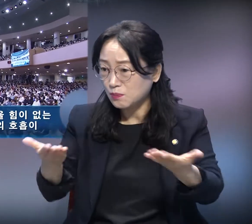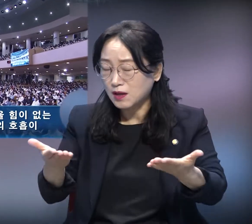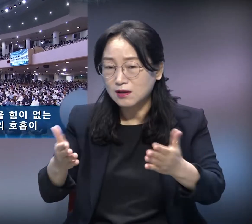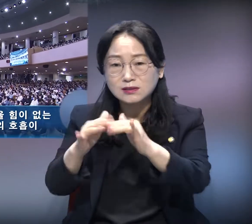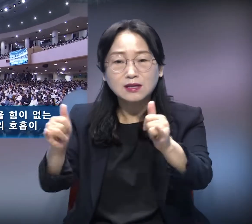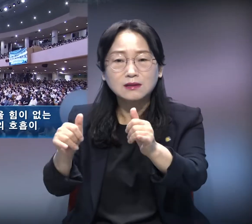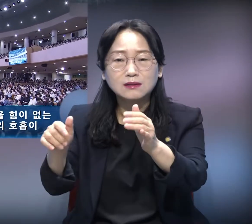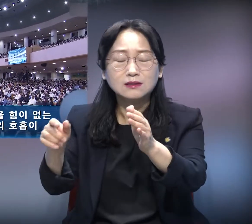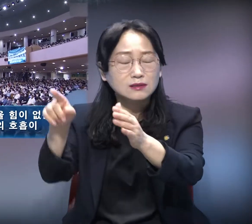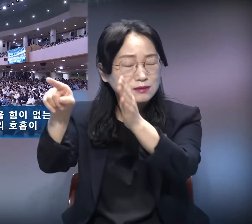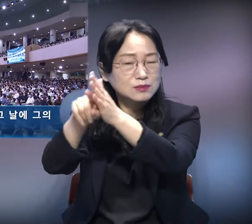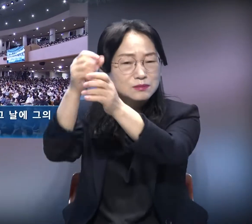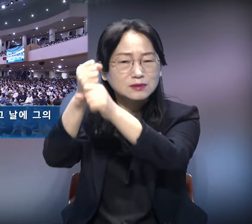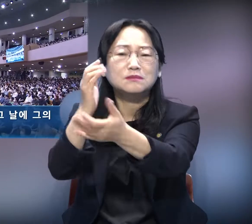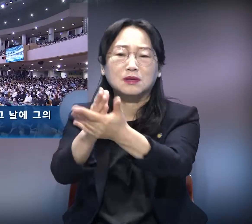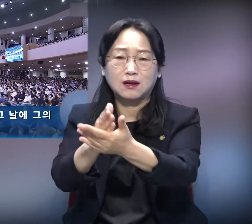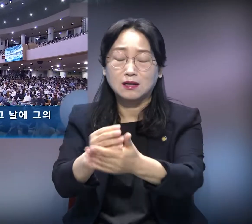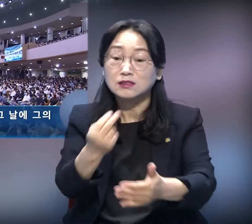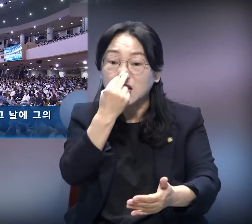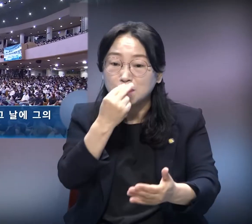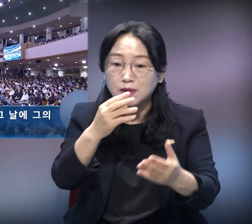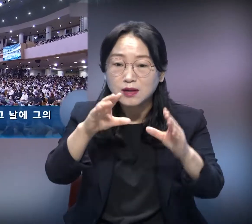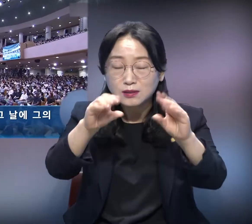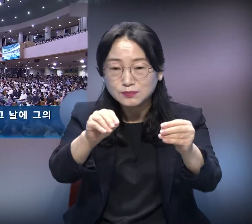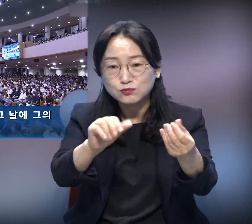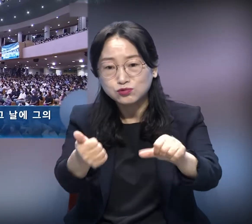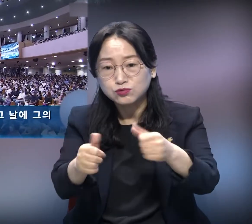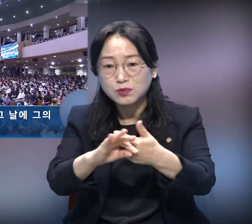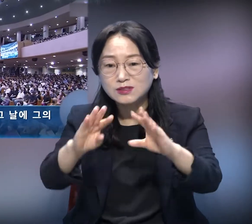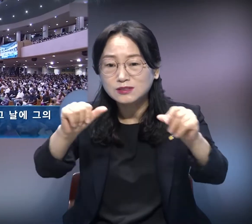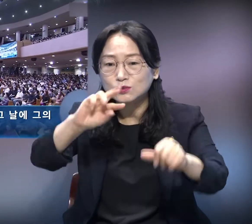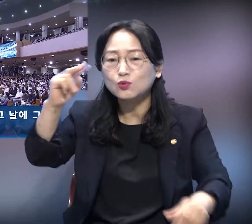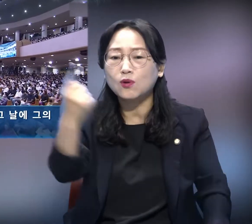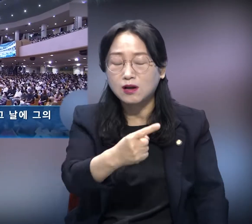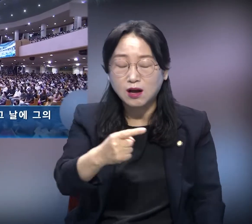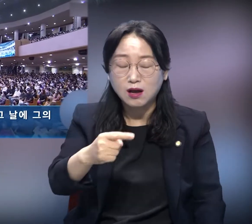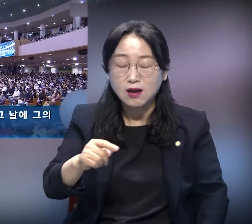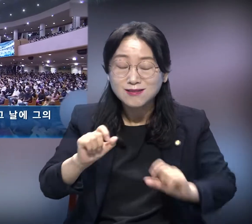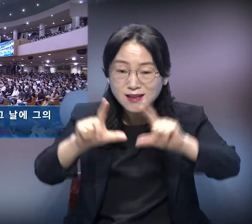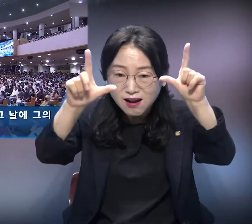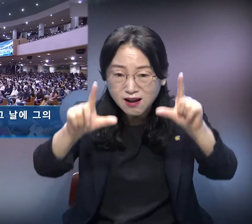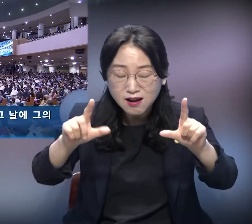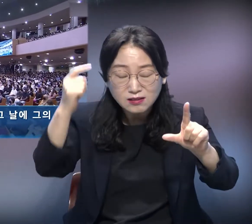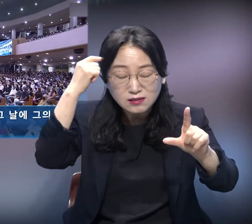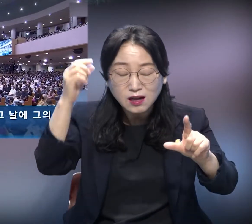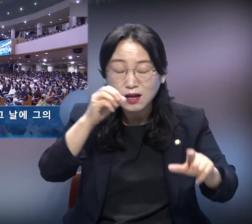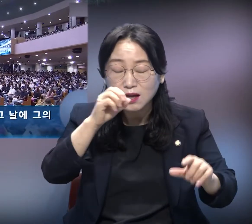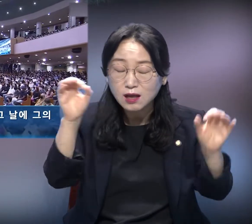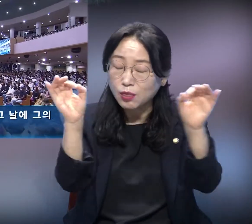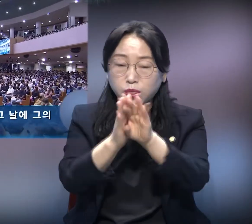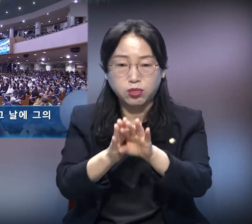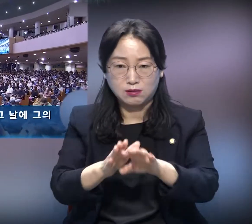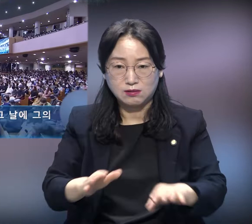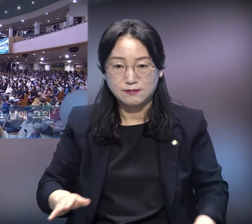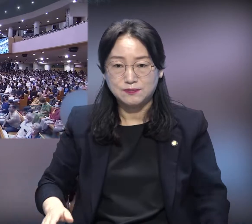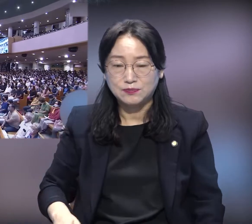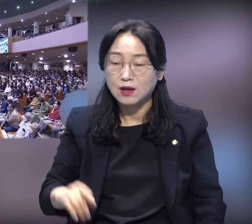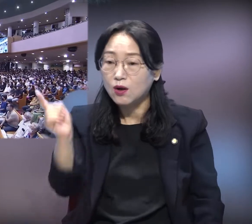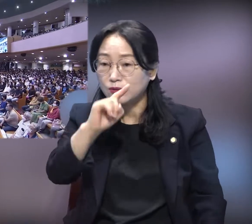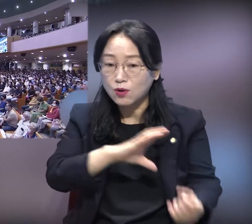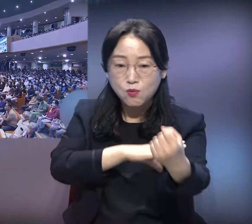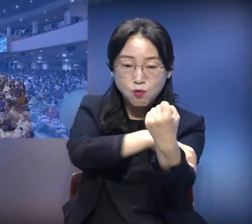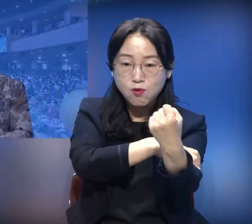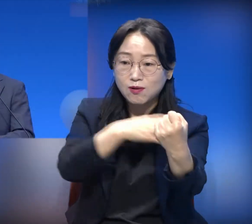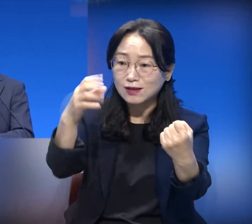의지하지 말지니 그의 호흡이 끊어지면 흙으로 돌아가서 그날에 그의 생각이 소멸하리로다. 어떤